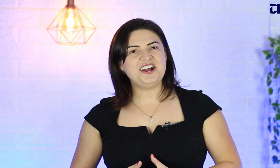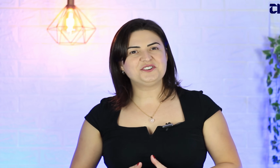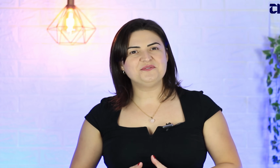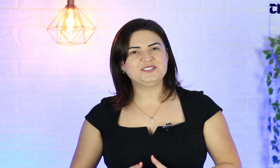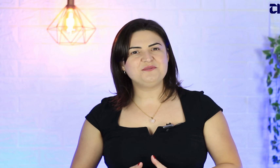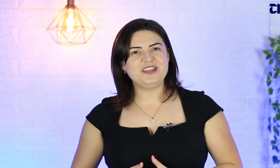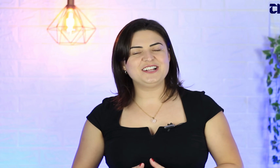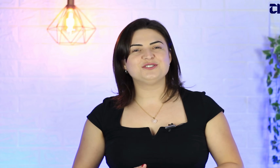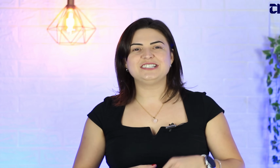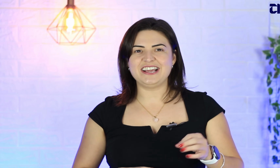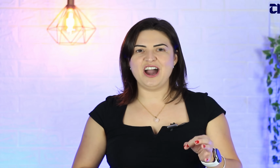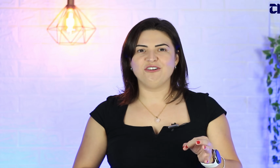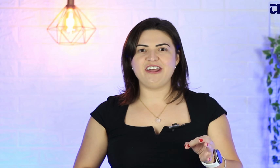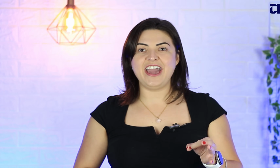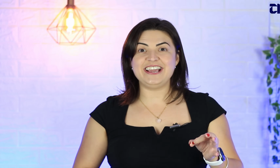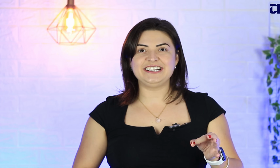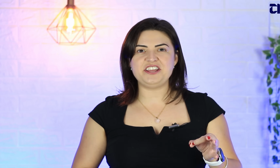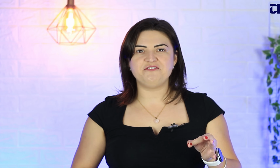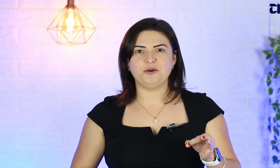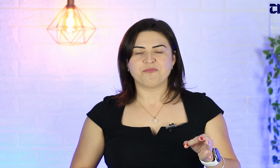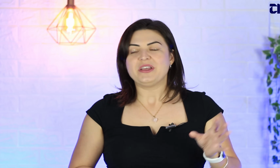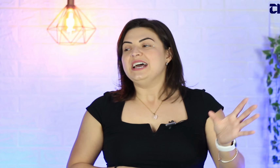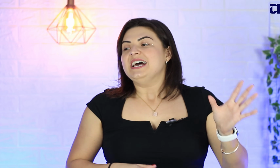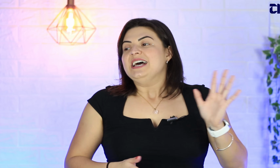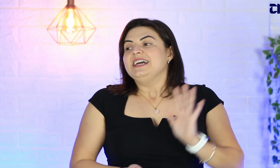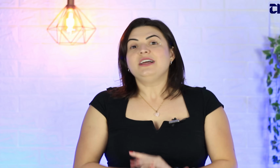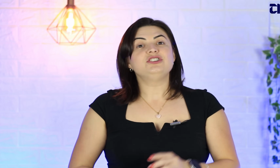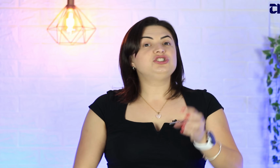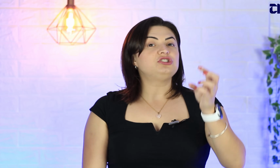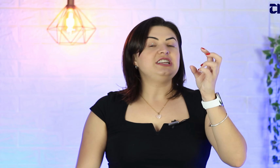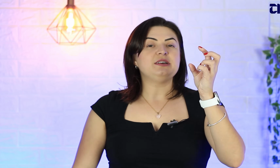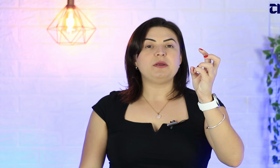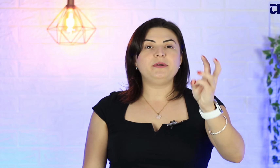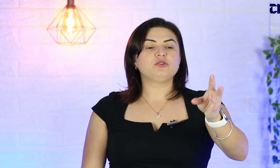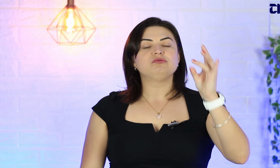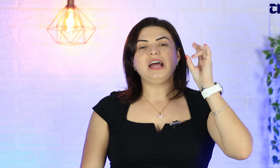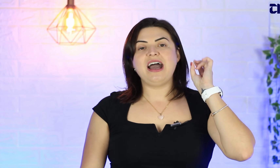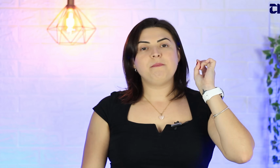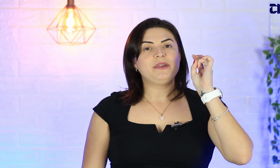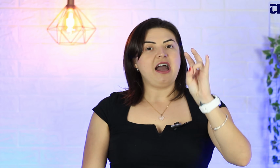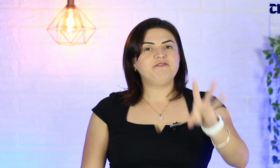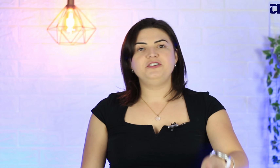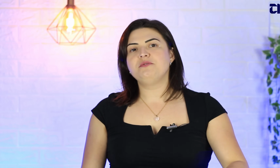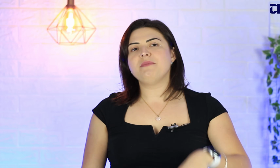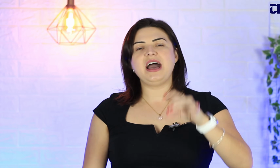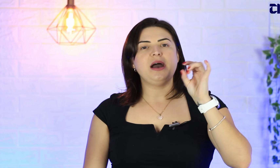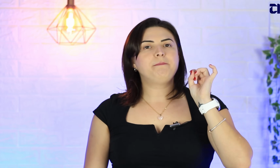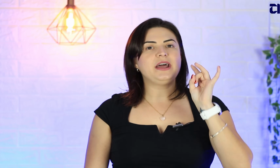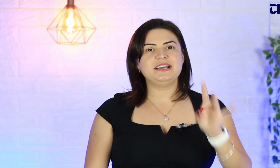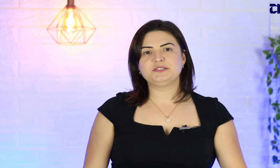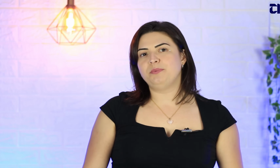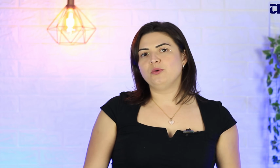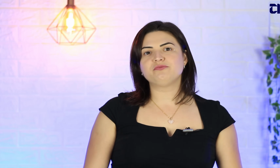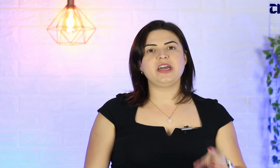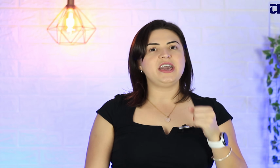Certo, meus libretos? Legal, né? Incrível. Então, gente utiliza para perguntar, para afirmar, para responder,